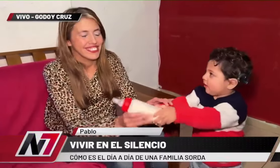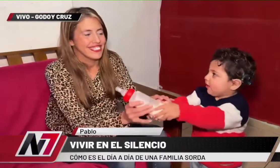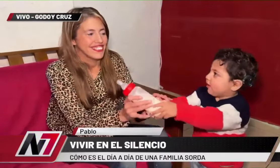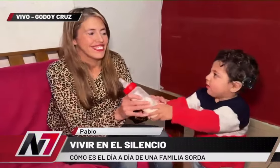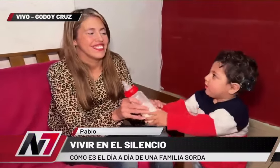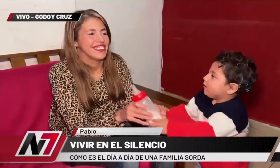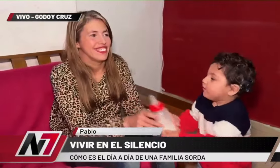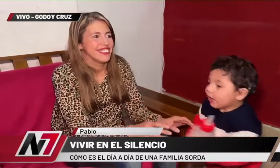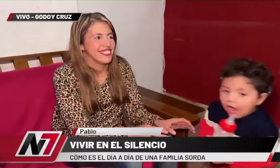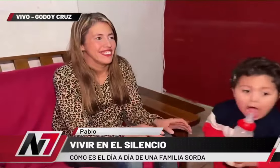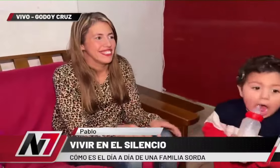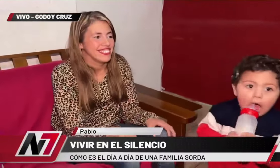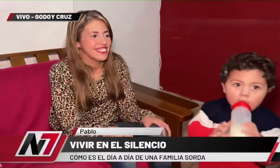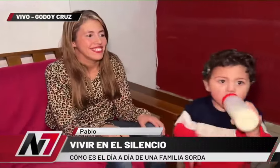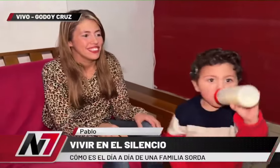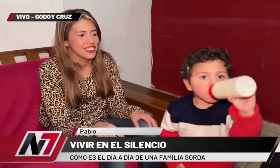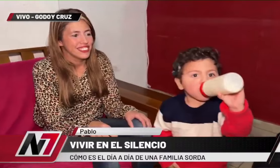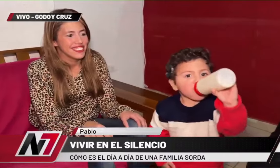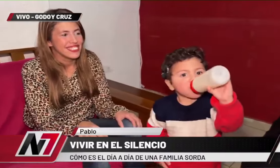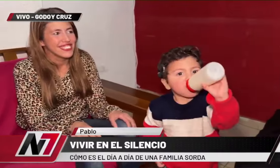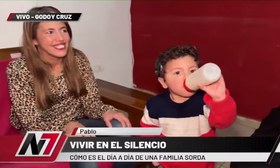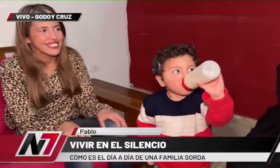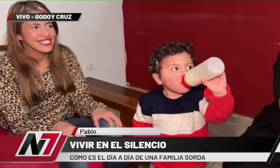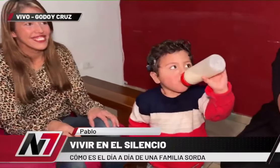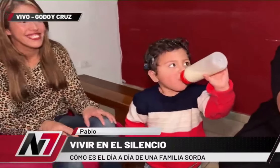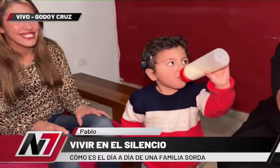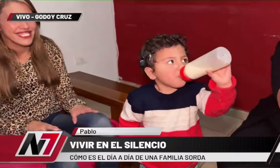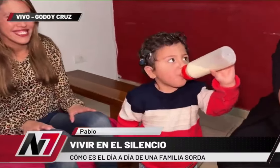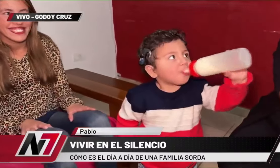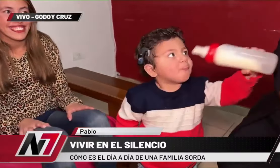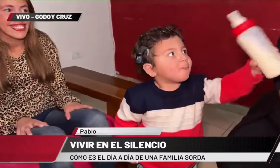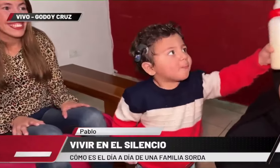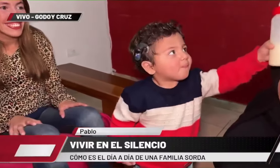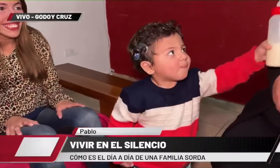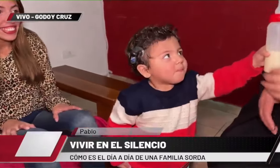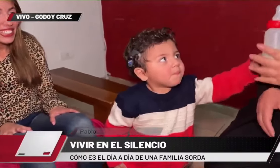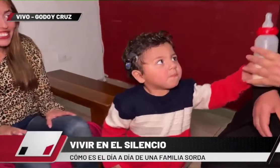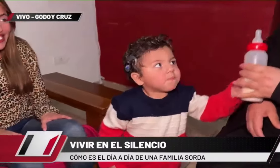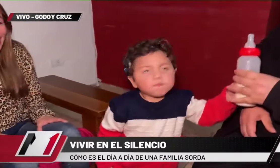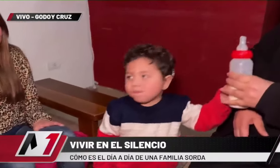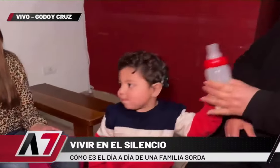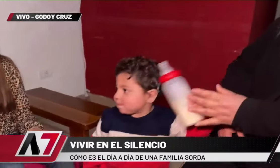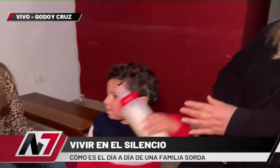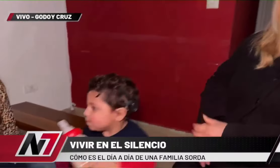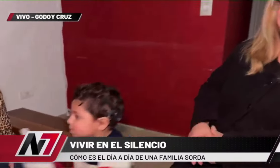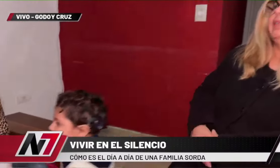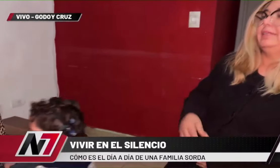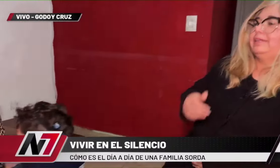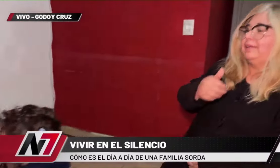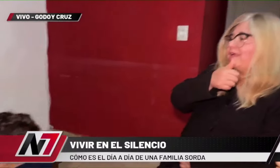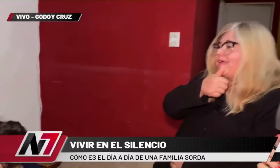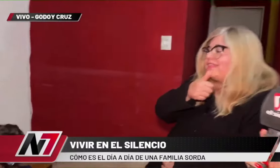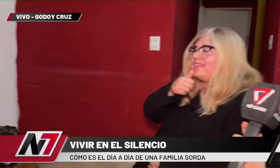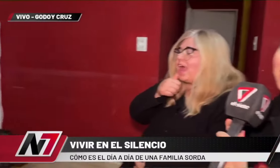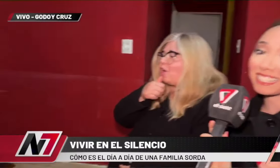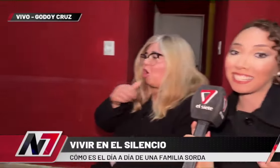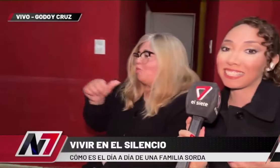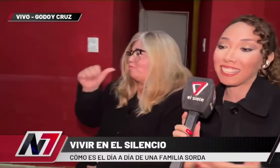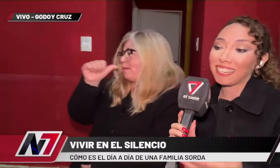Ay, qué su lindo, habla, muy ¿sí? lindo, mi Para amor. poder Él hacer una convida, él lectura. convida. Claro. Tiago nos Mi comparte, sí, amor, convida y aparte claro. recién